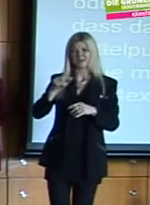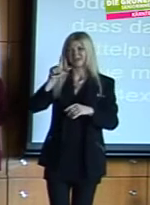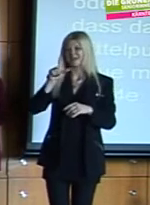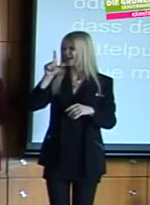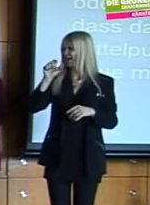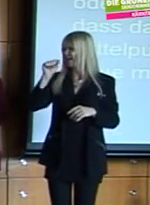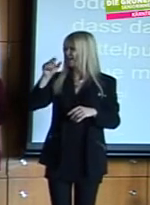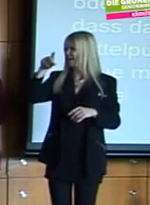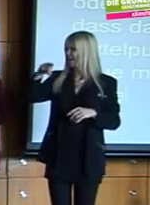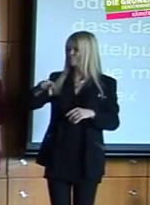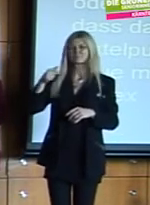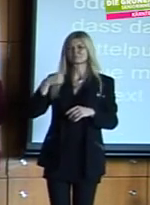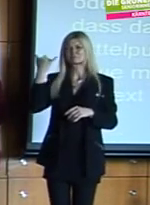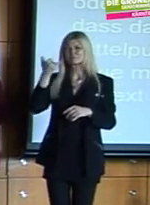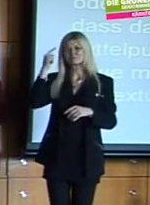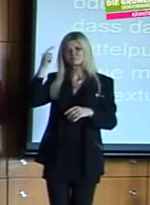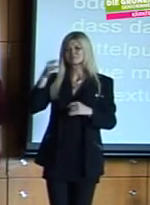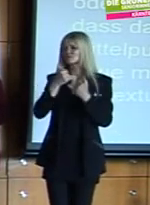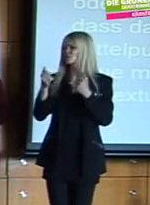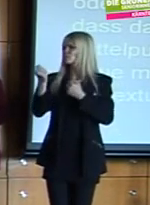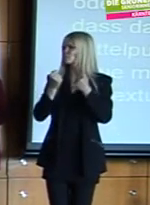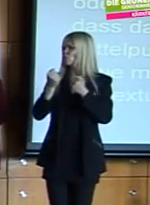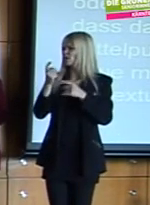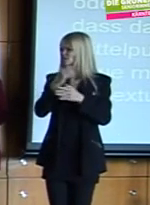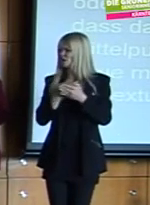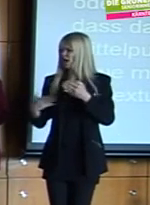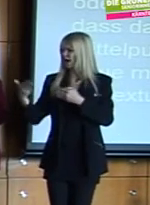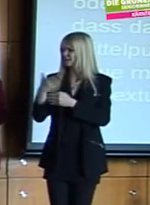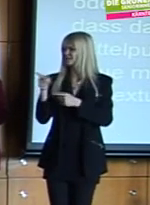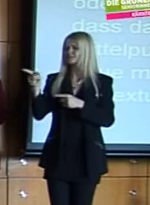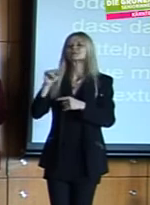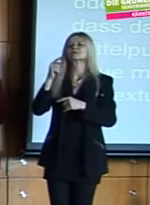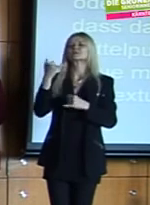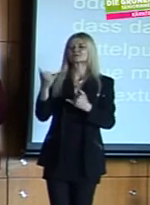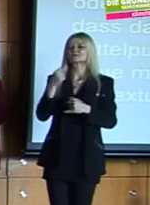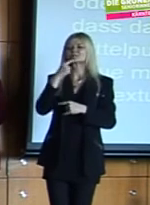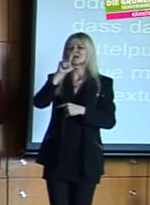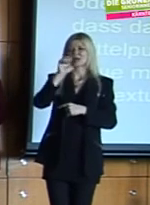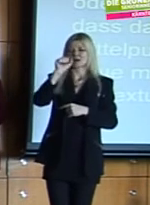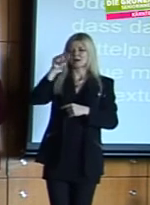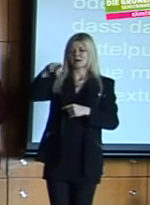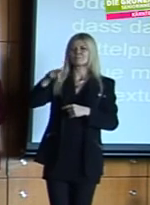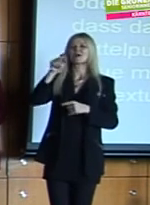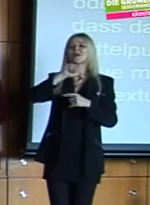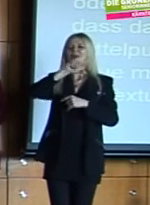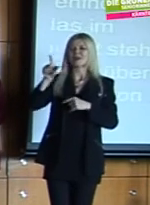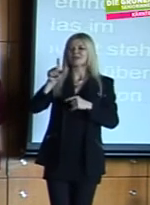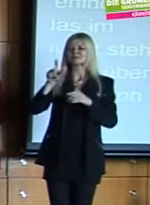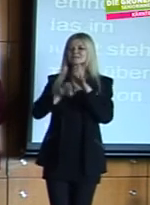Gegnern aufgrund der Kärntner Koalition gehört. Jetzt werden wir es zu einem Landesetappenplan zur Umsetzung